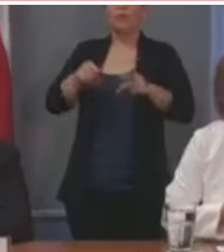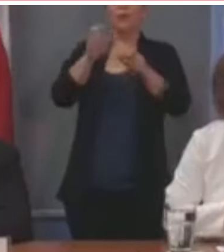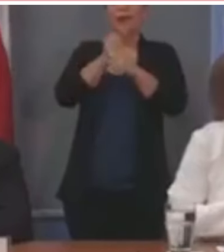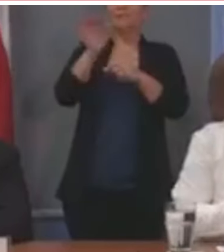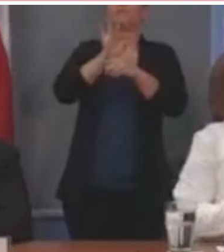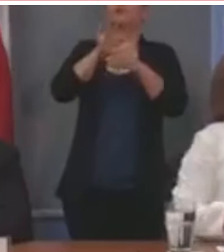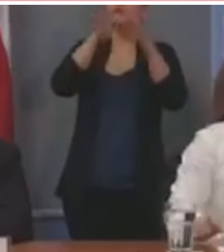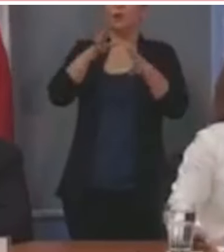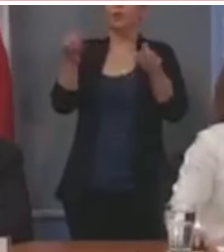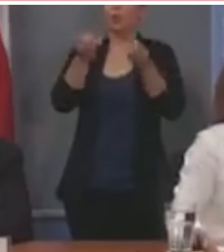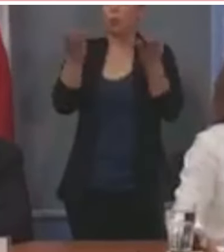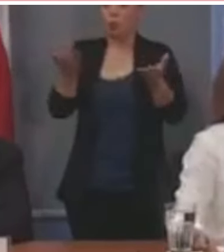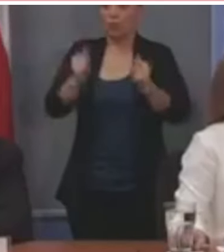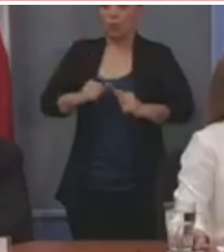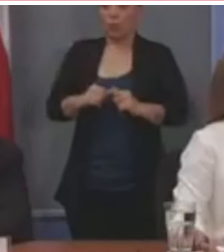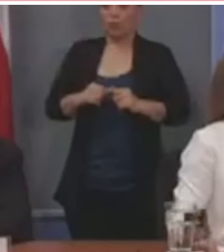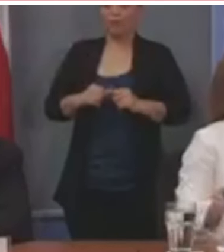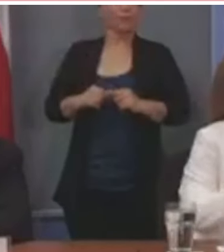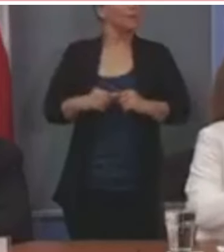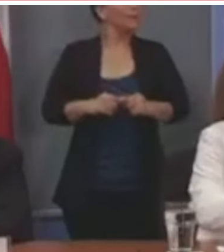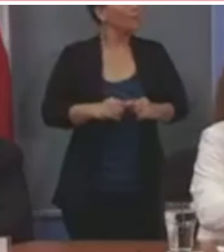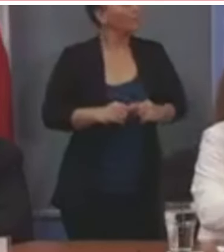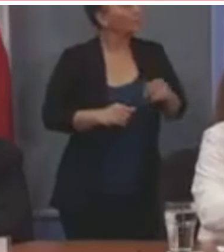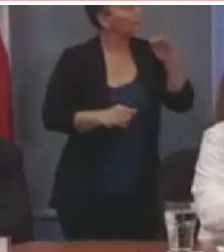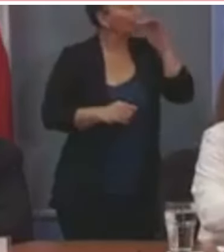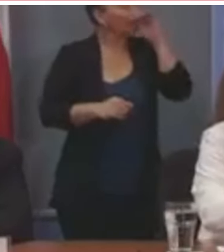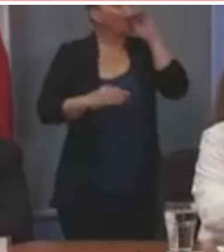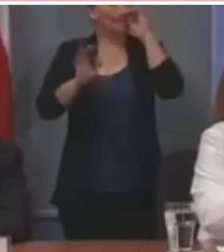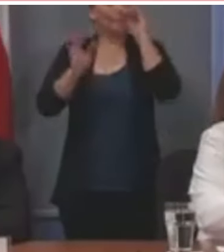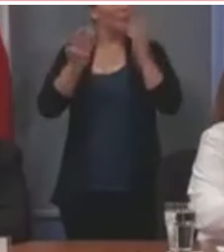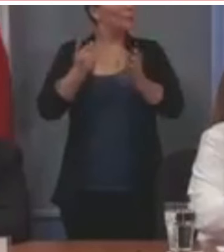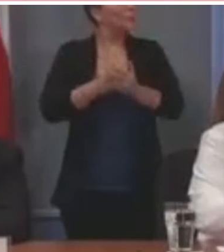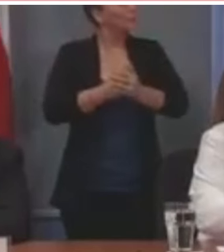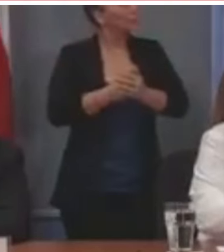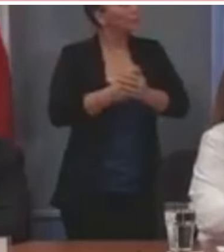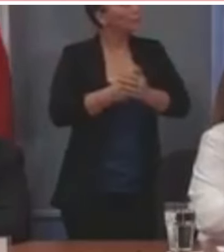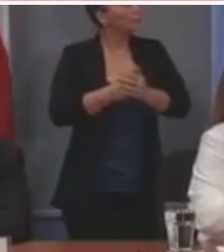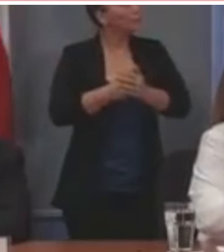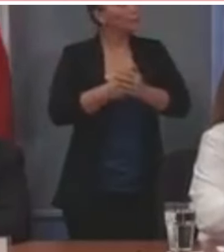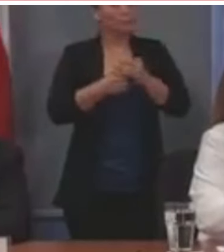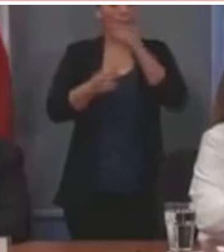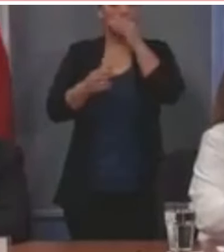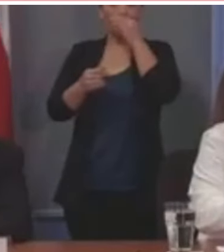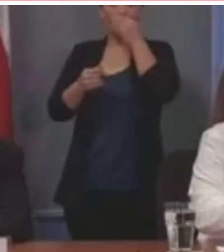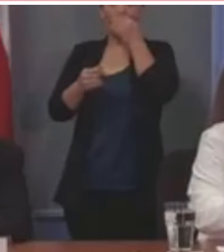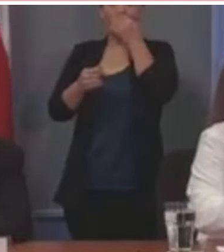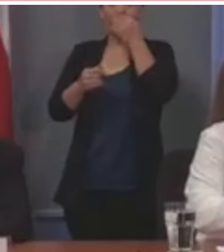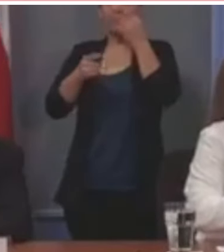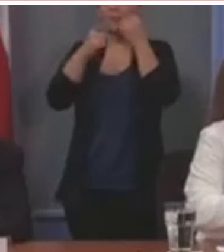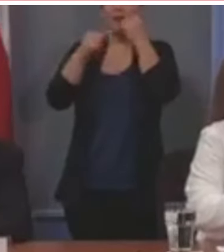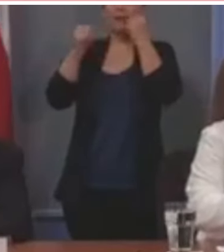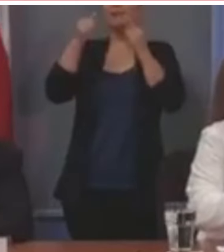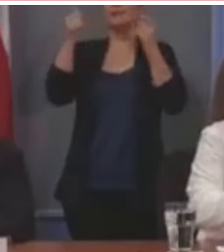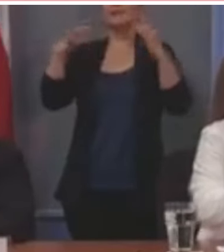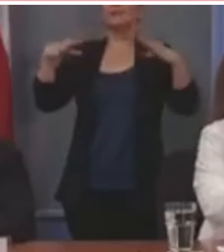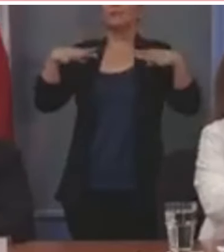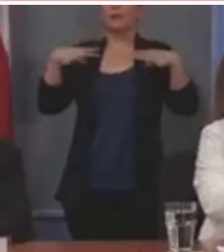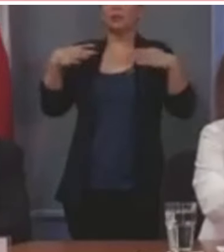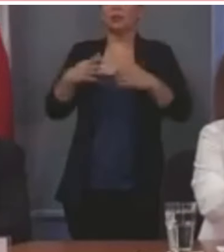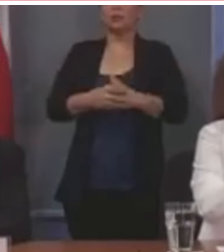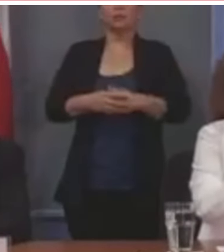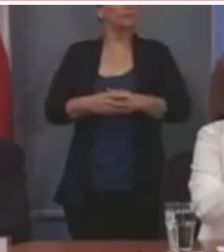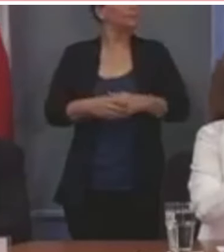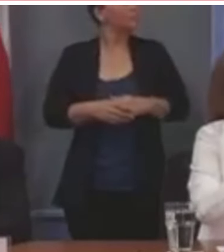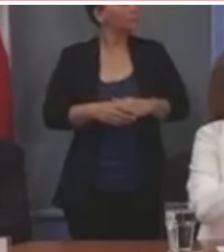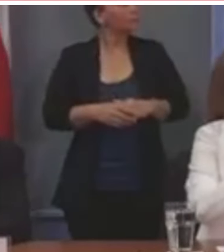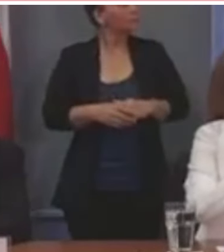público y de que este no pare de alguna manera. Vamos a ver si era la que seguía. Ah, de las vacaciones. Vamos a poner esa para